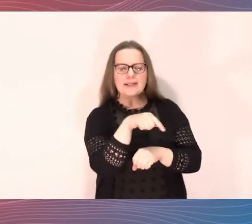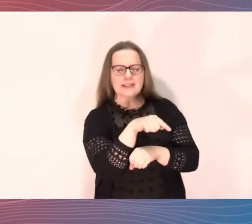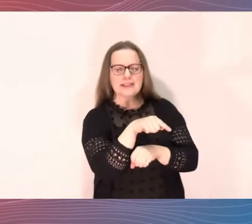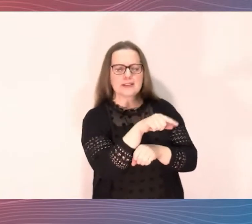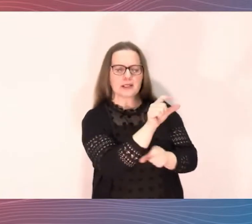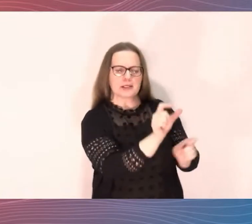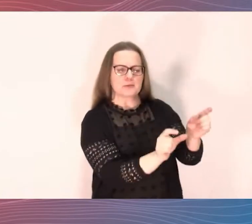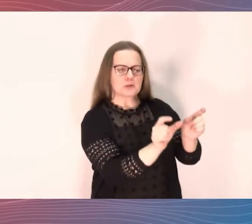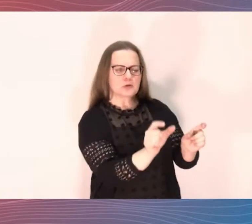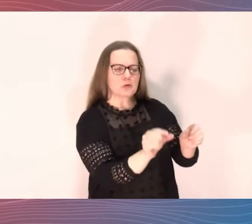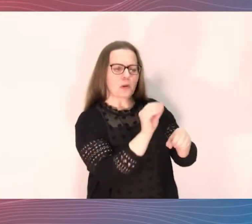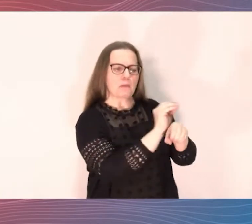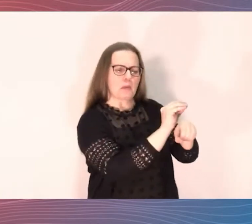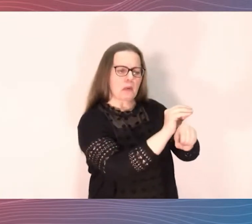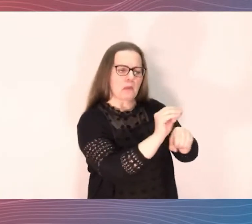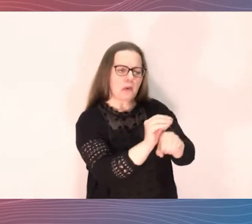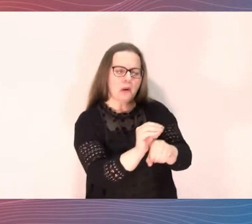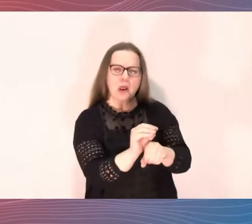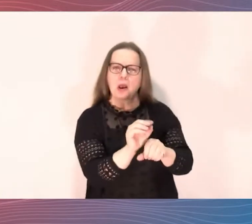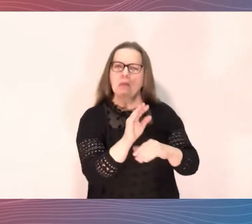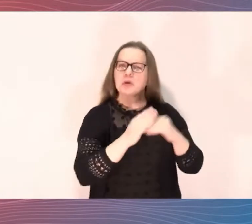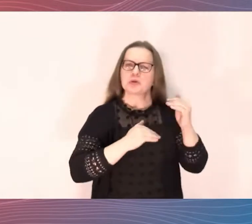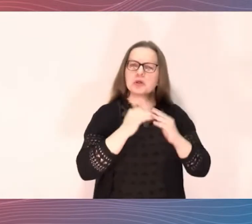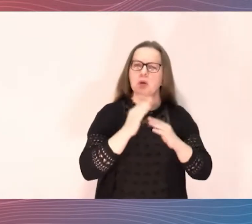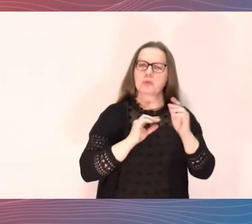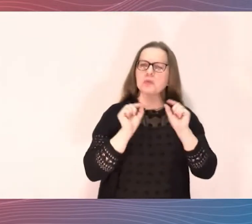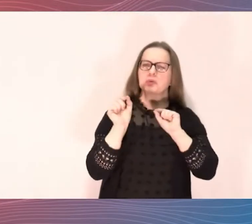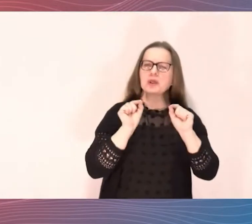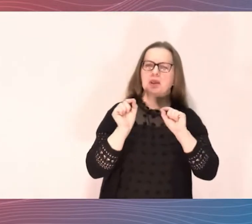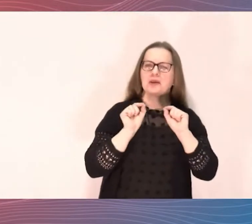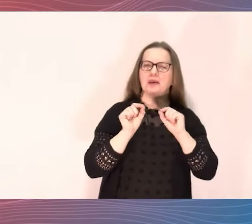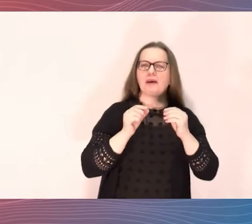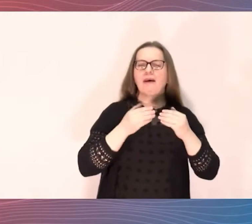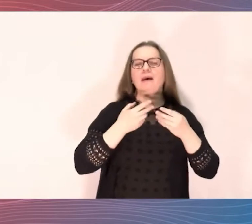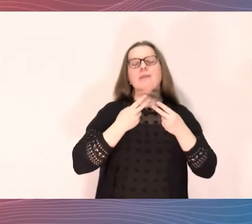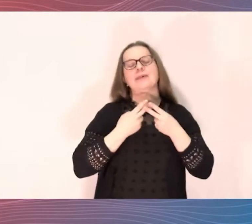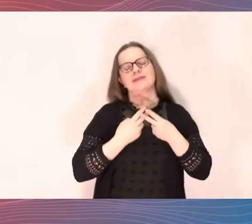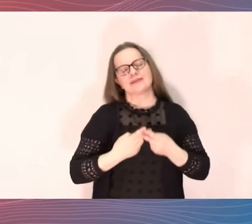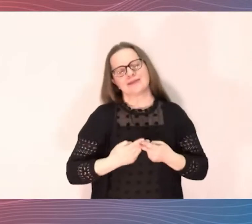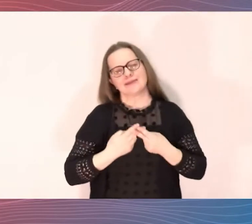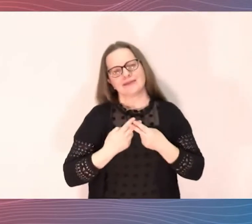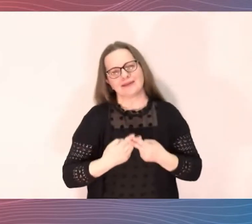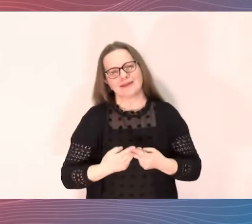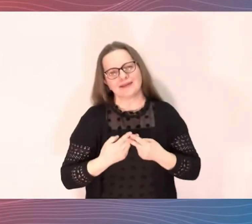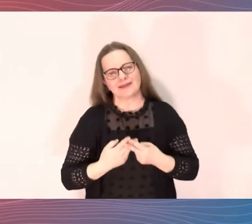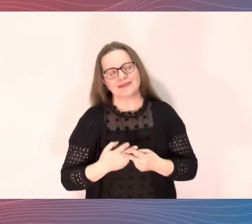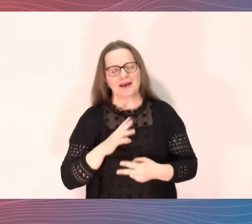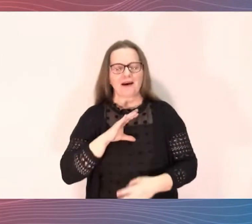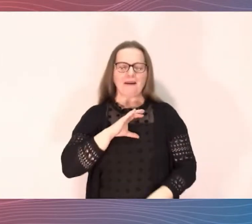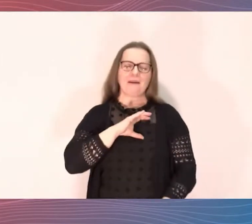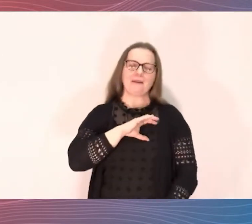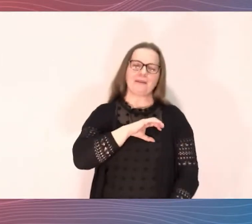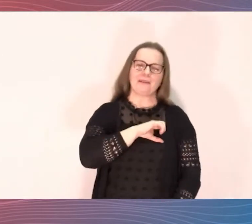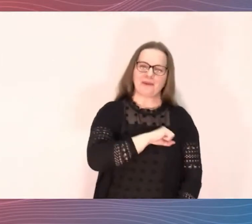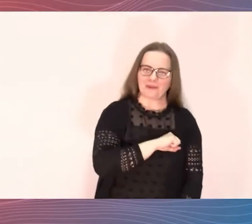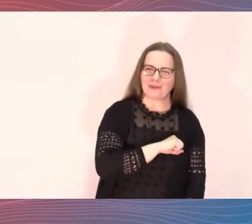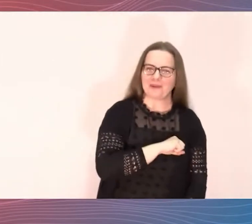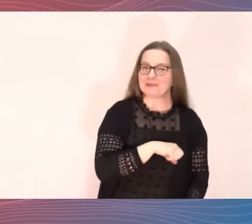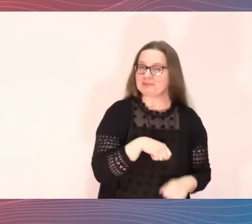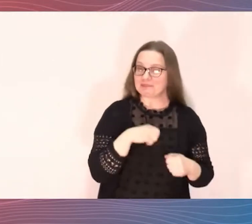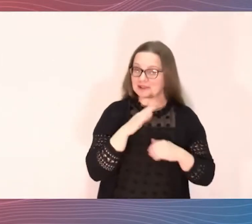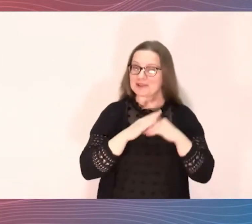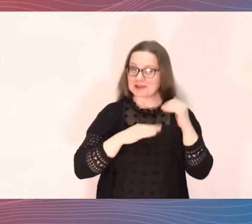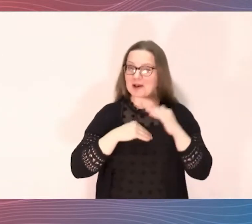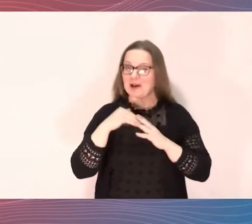Longanimidade, amor. Irmãos, tudo isso nos faz conhecer mais o Senhor. Então,